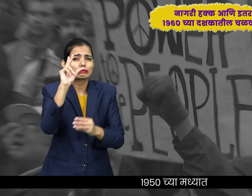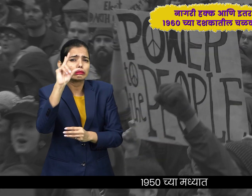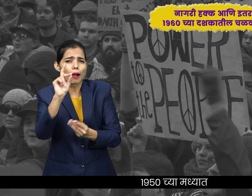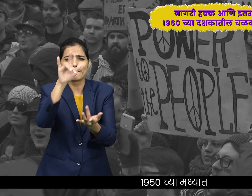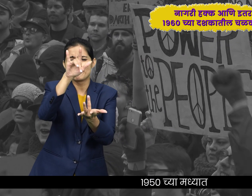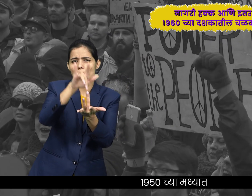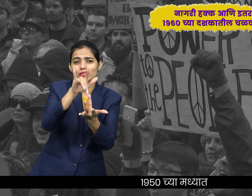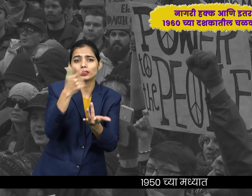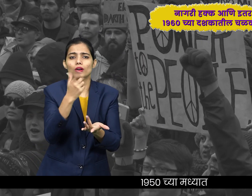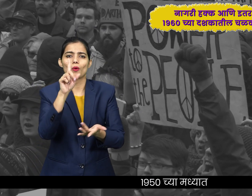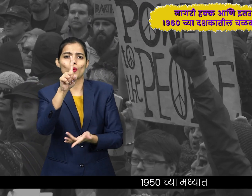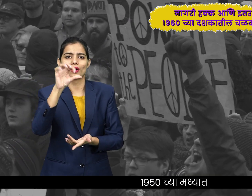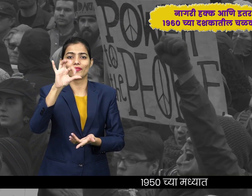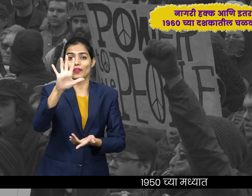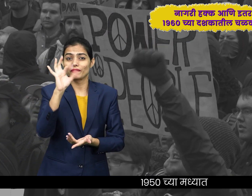1950च्या मध्यात